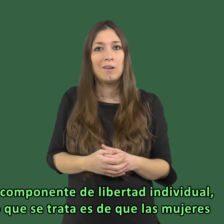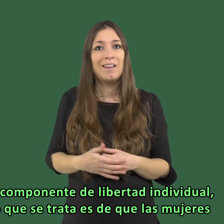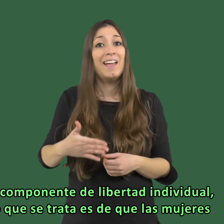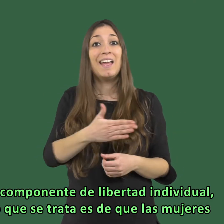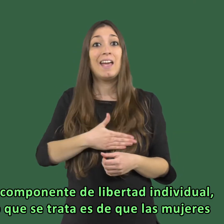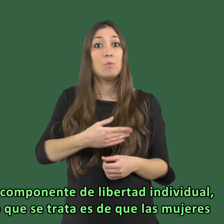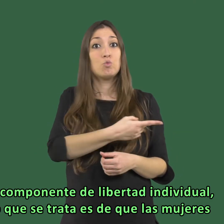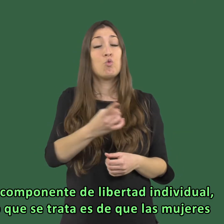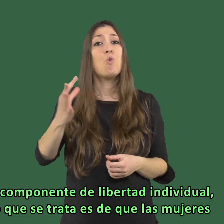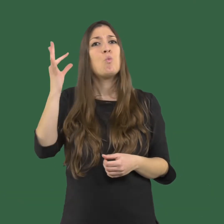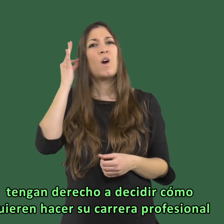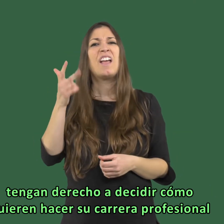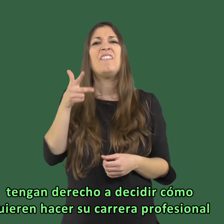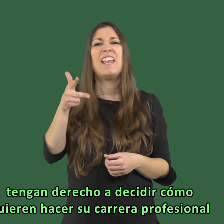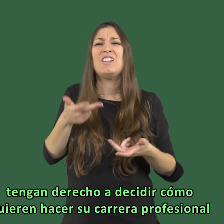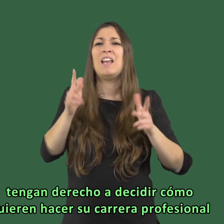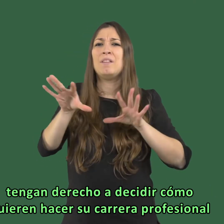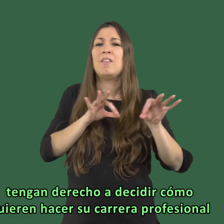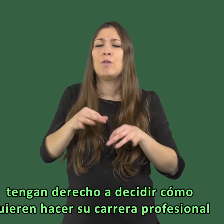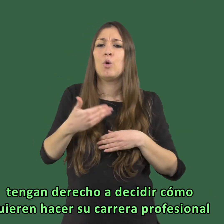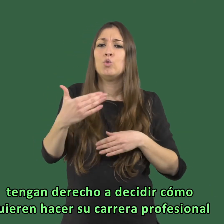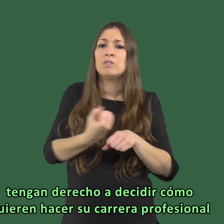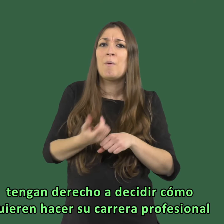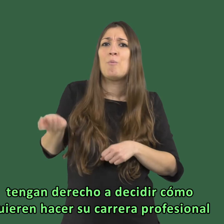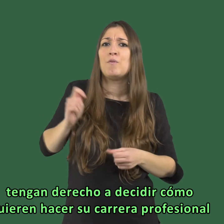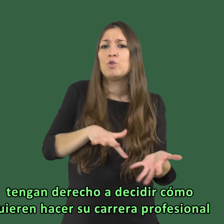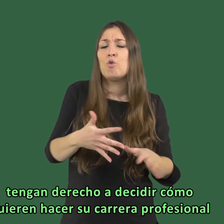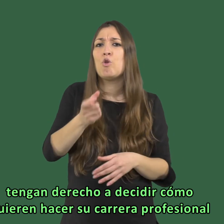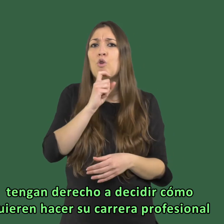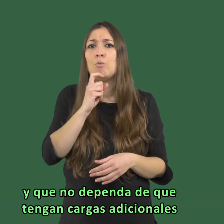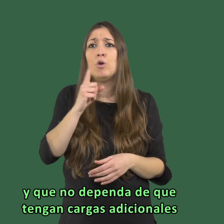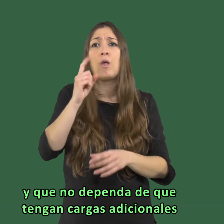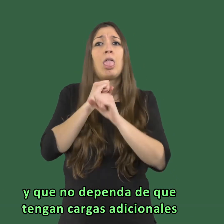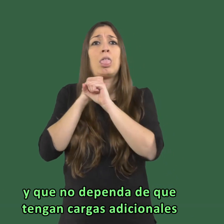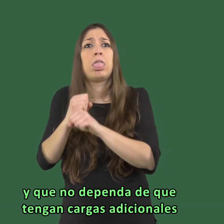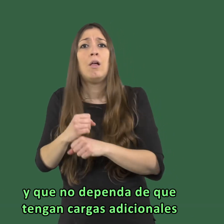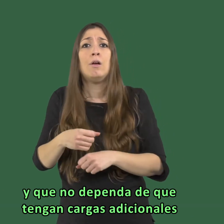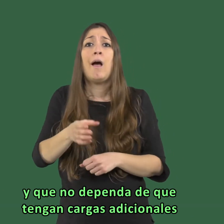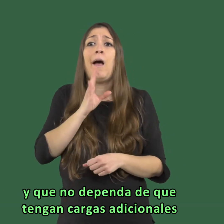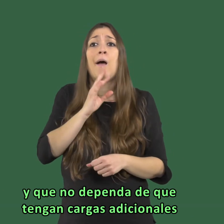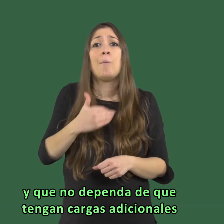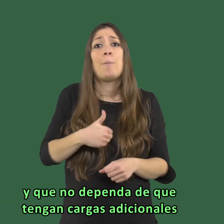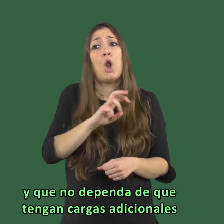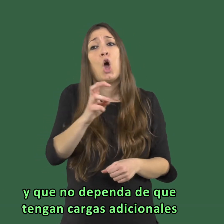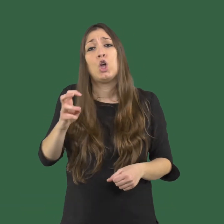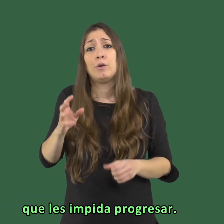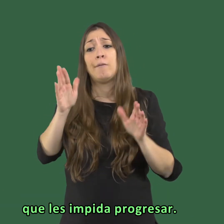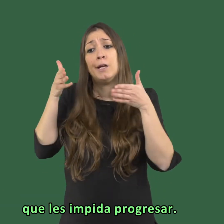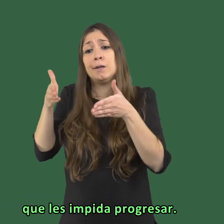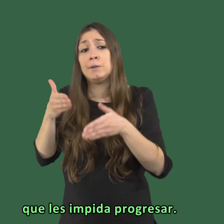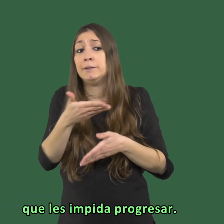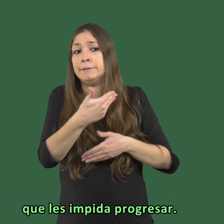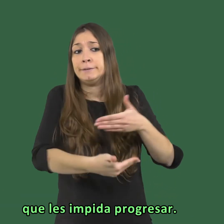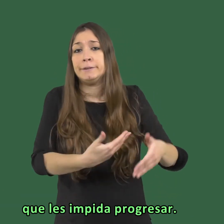se trata es de que las mujeres tengan derecho a decidir cómo quieren hacer su carrera profesional y que no dependa de que tengan cargas adicionales que